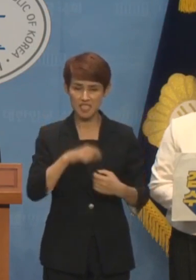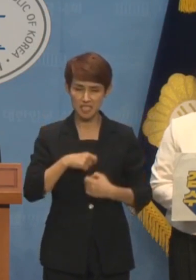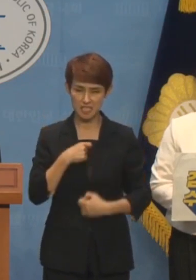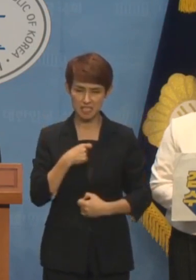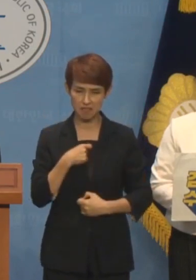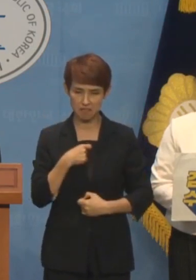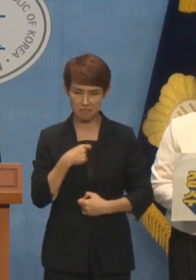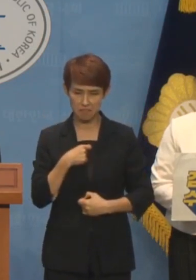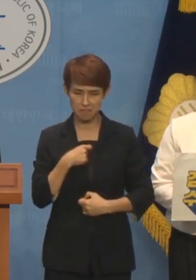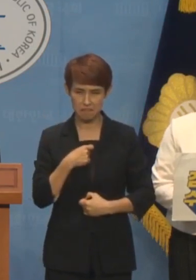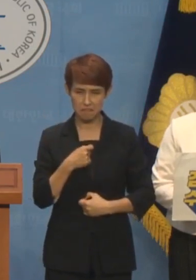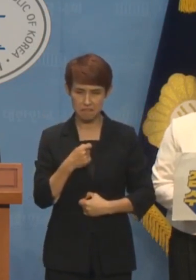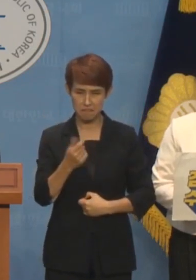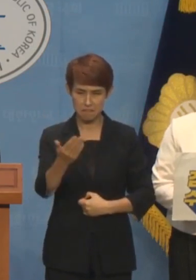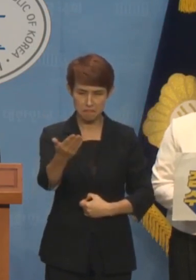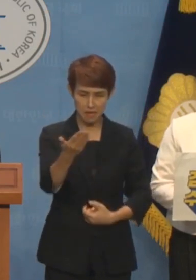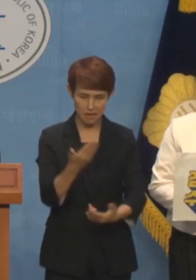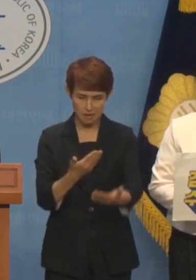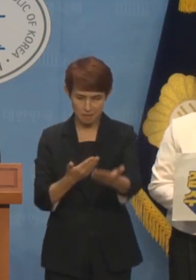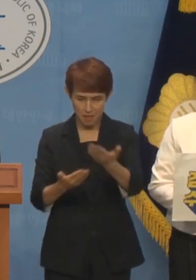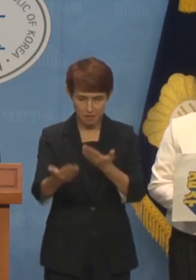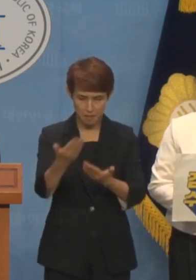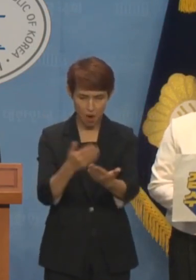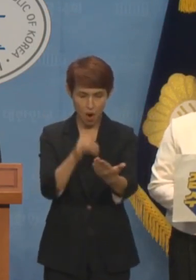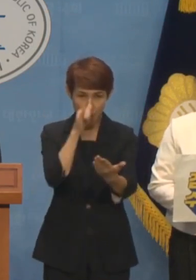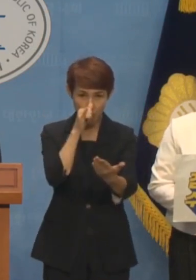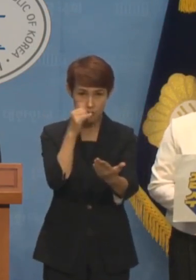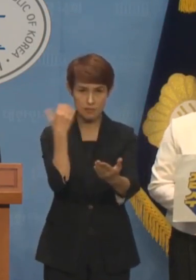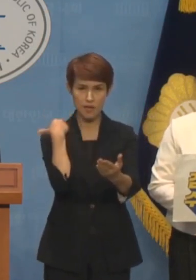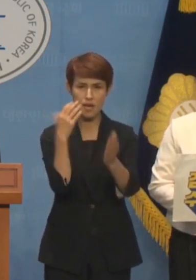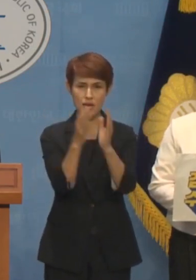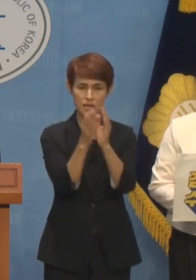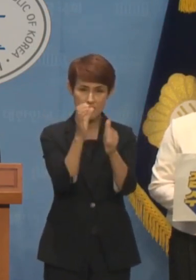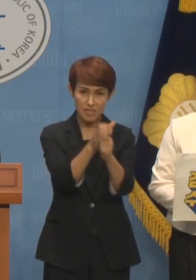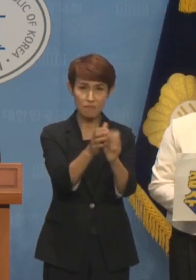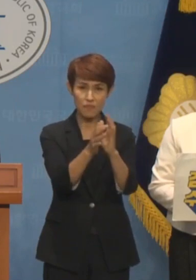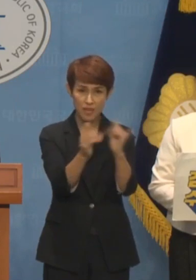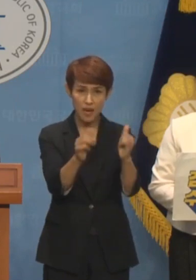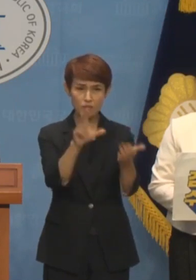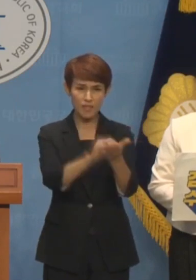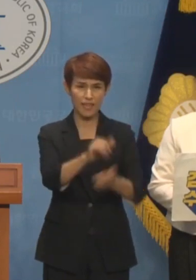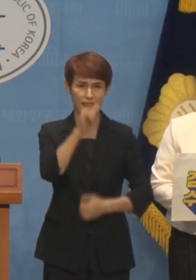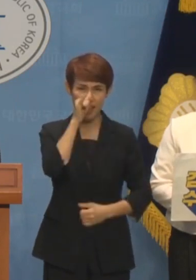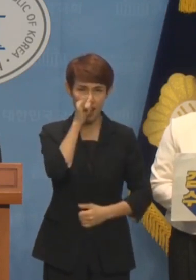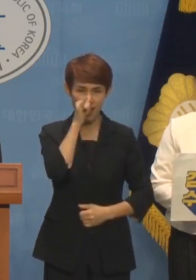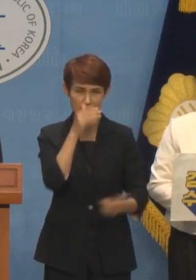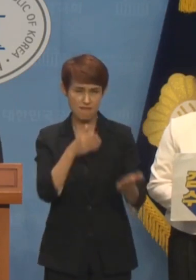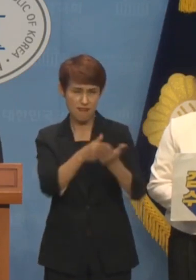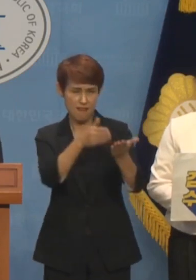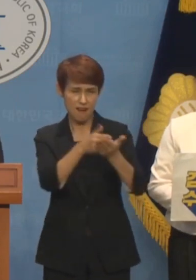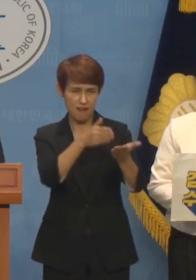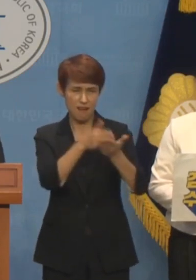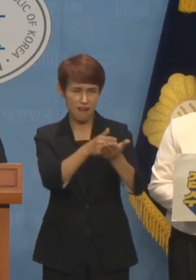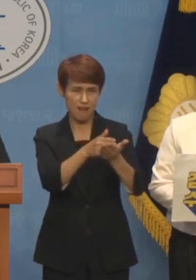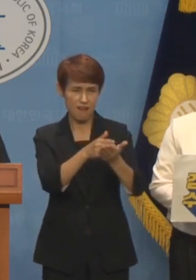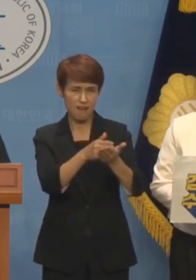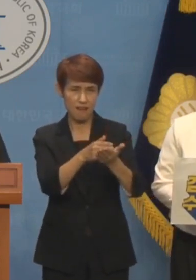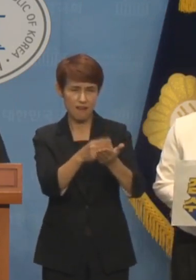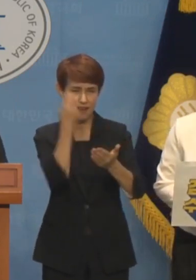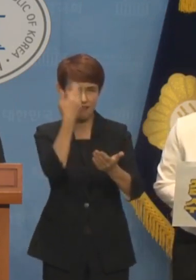드러나고 그 책임에 대한 책임을 규명하는 목소리는 더욱 거세졌습니다. 그런데